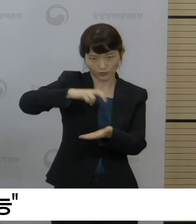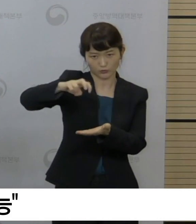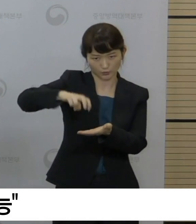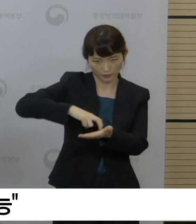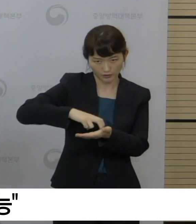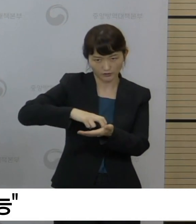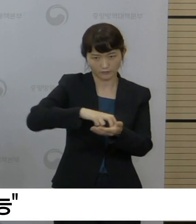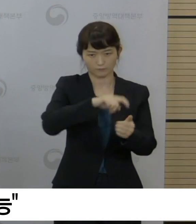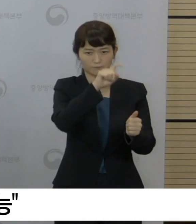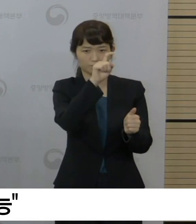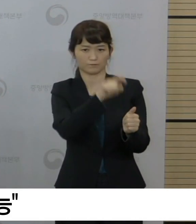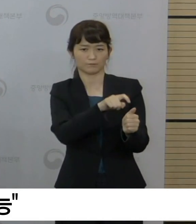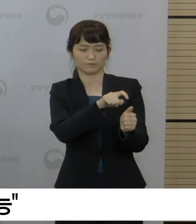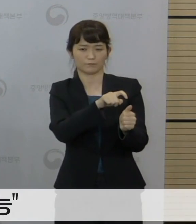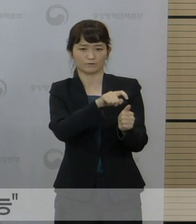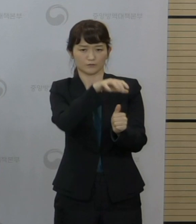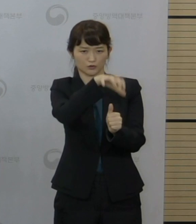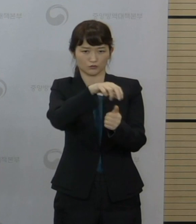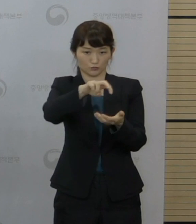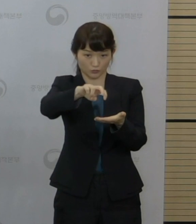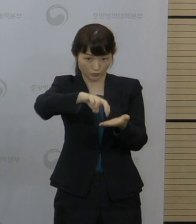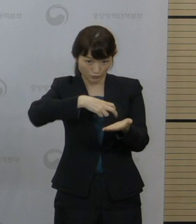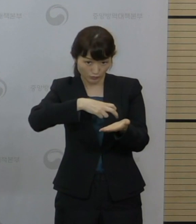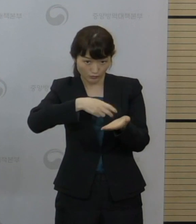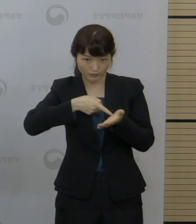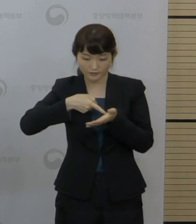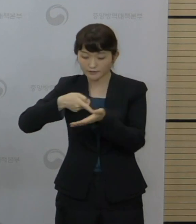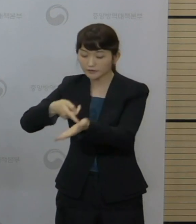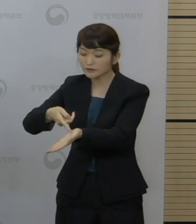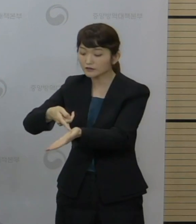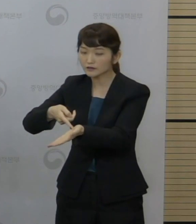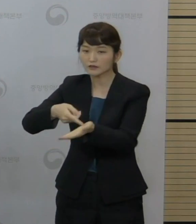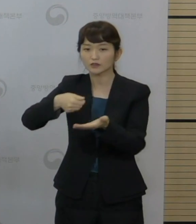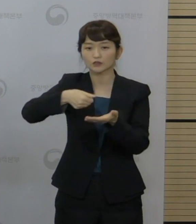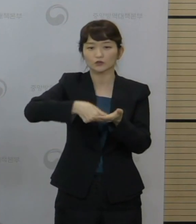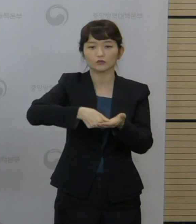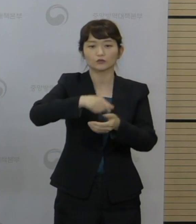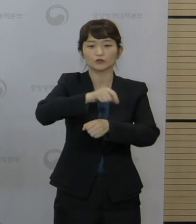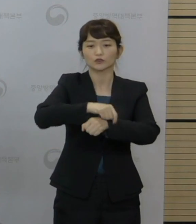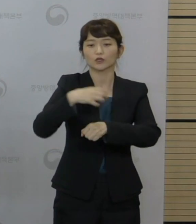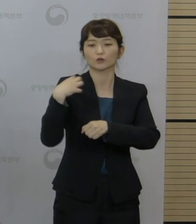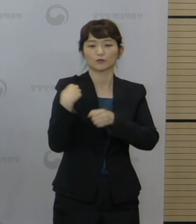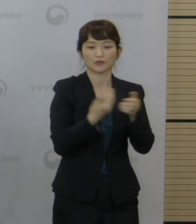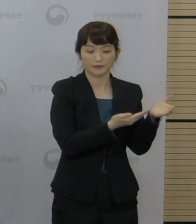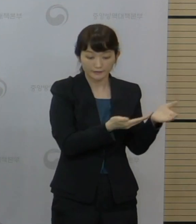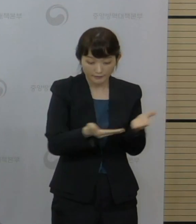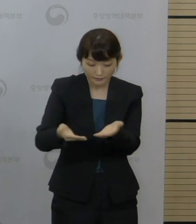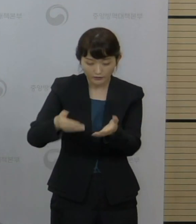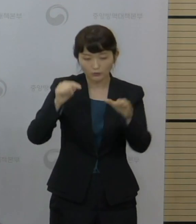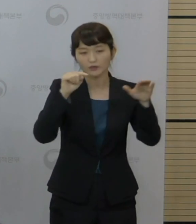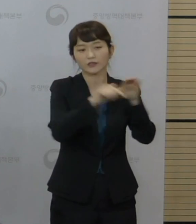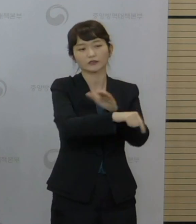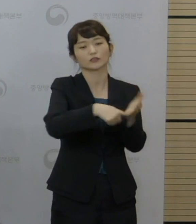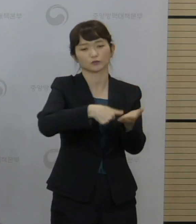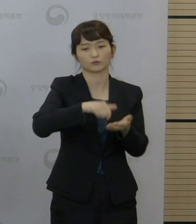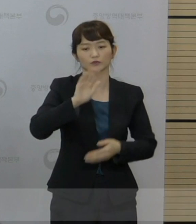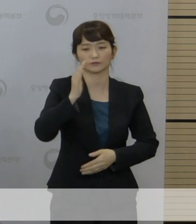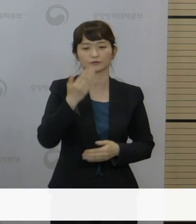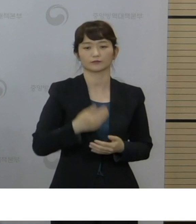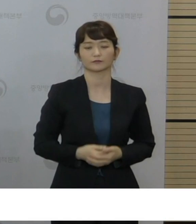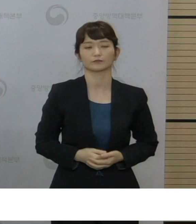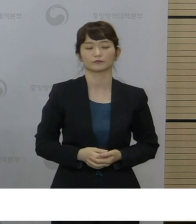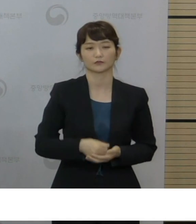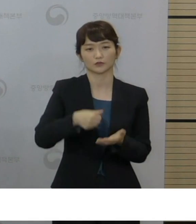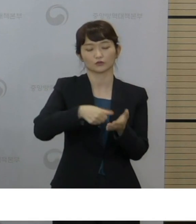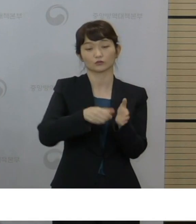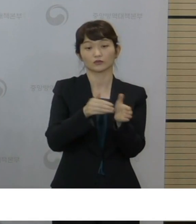또는 확진, 격리 통지 문자 등을 제시하시고 투표 사무원의 안내에 따라 투표하시면 됩니다.